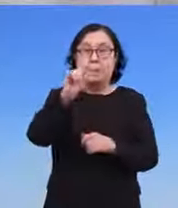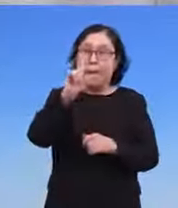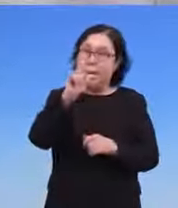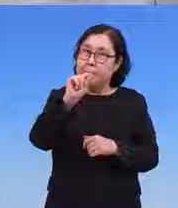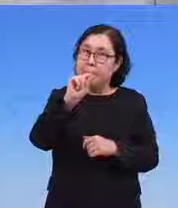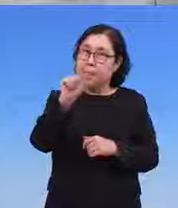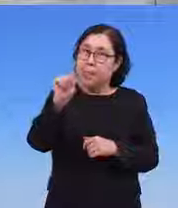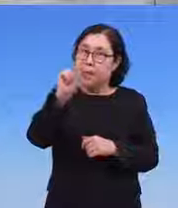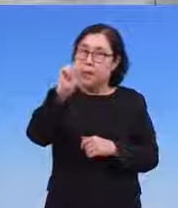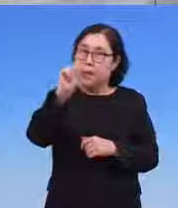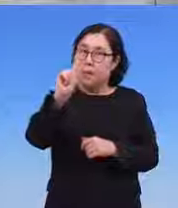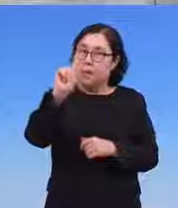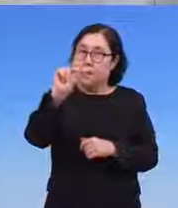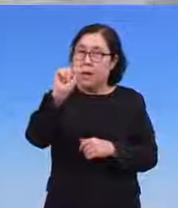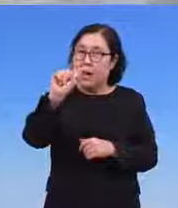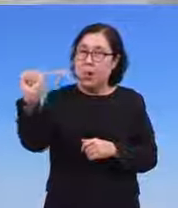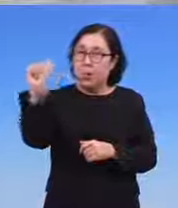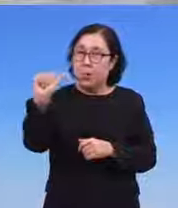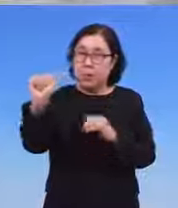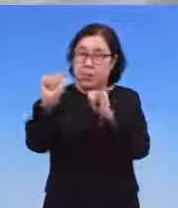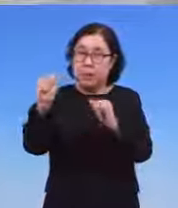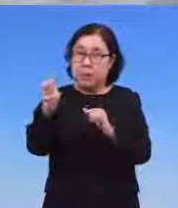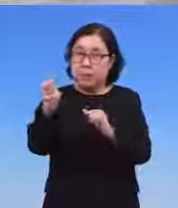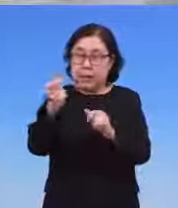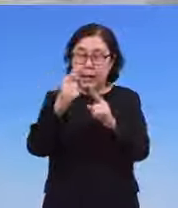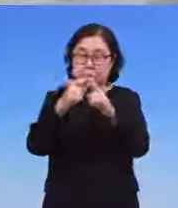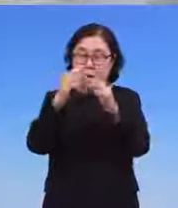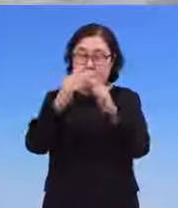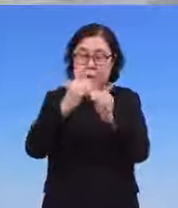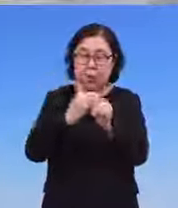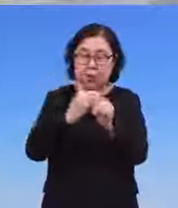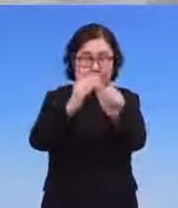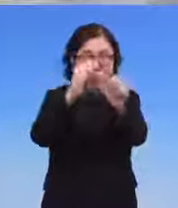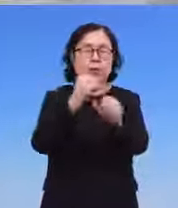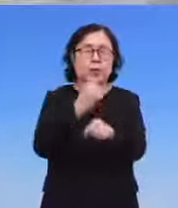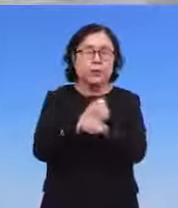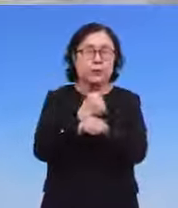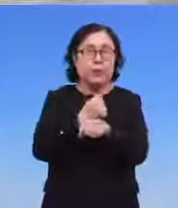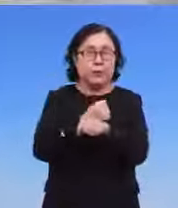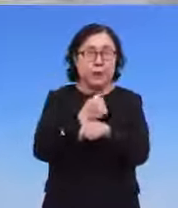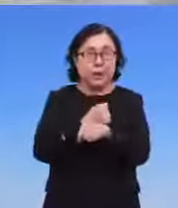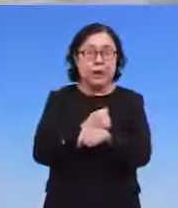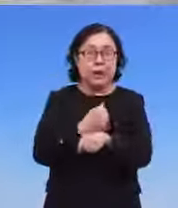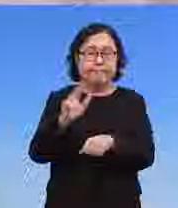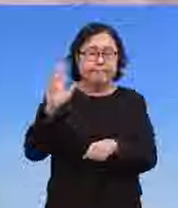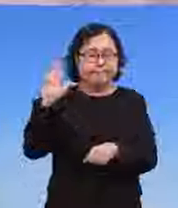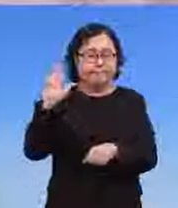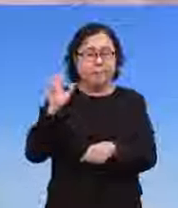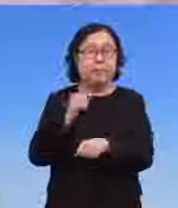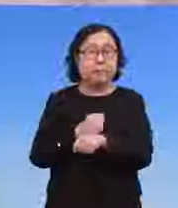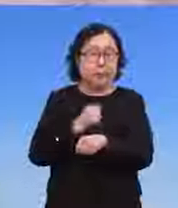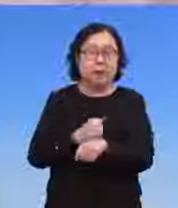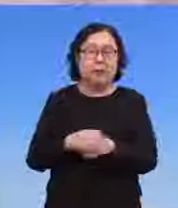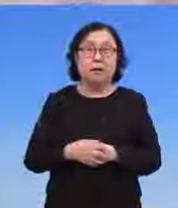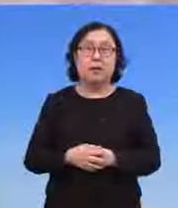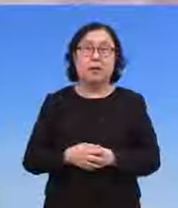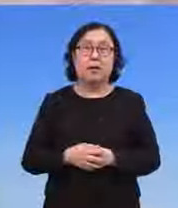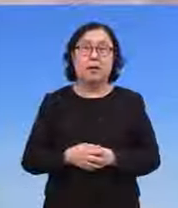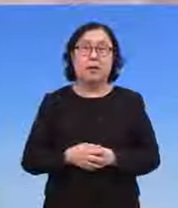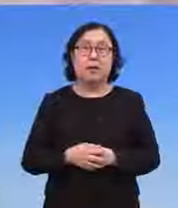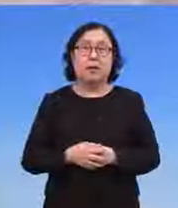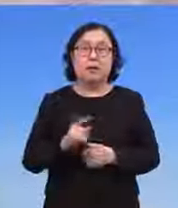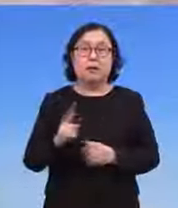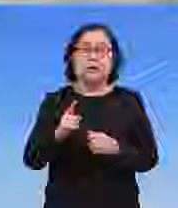순차적으로 10,000명에서 15,000명을 작은 교회로 파송을 하겠습니다. 이게 뭔지도 모르고 그냥 막 얘기한 거예요. 그냥